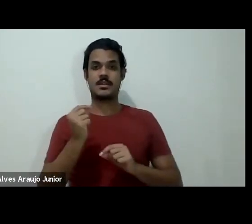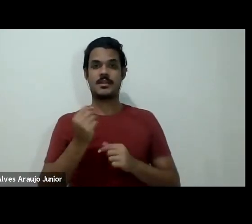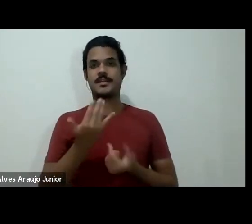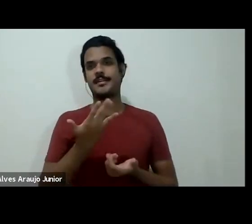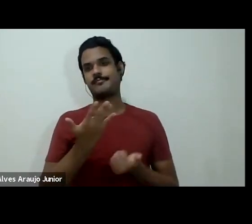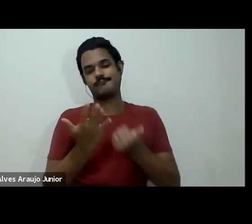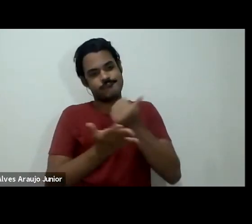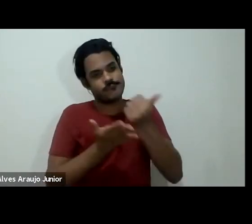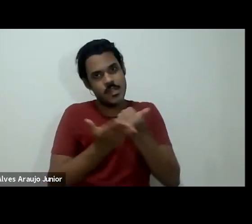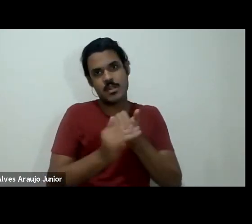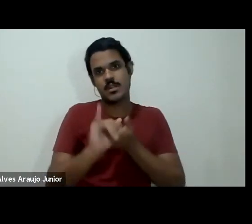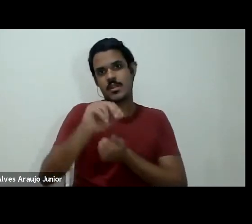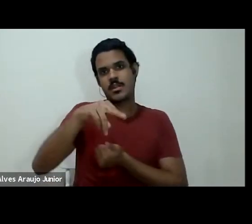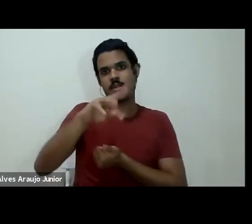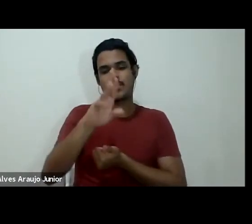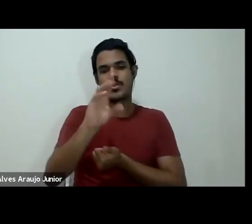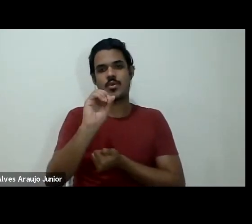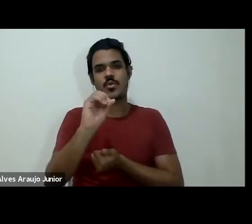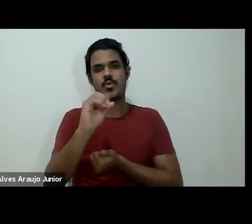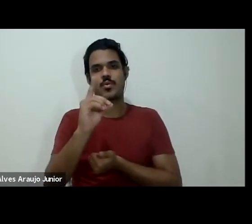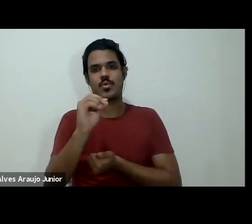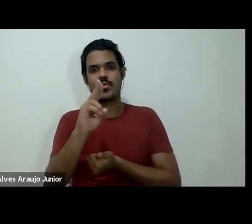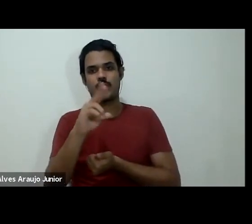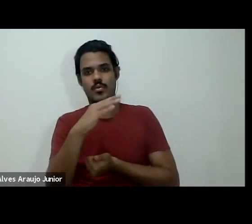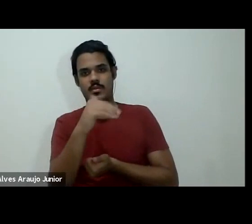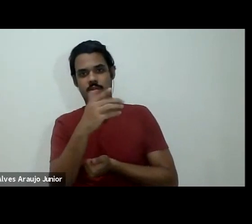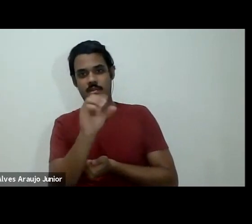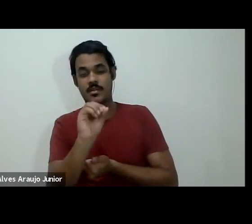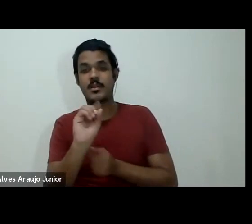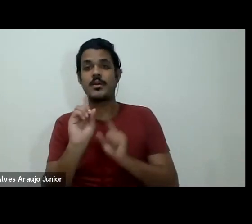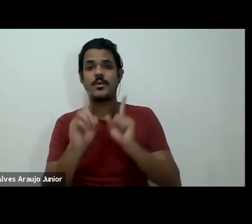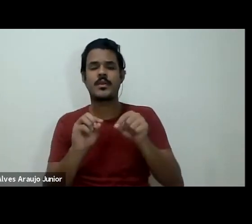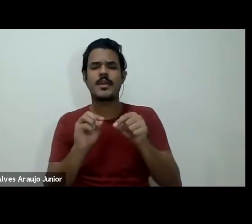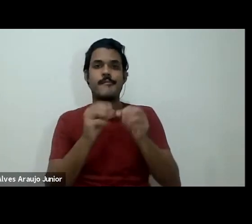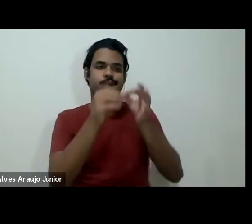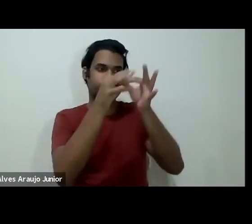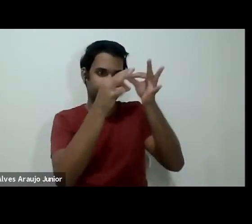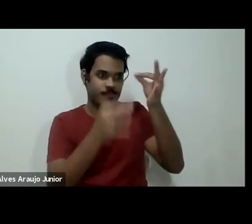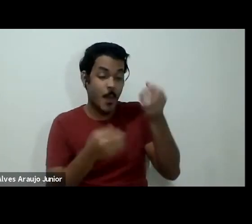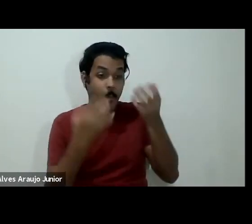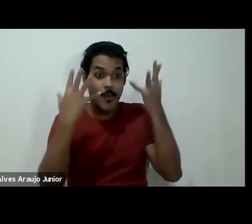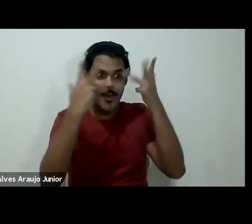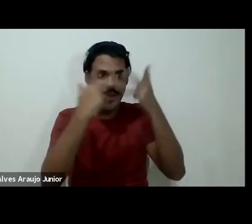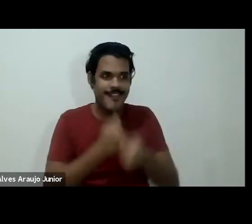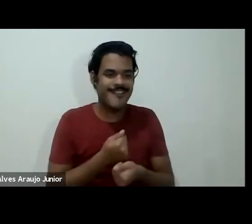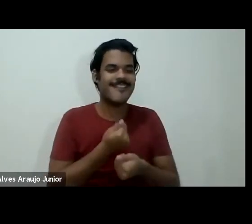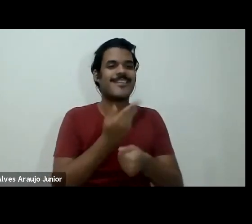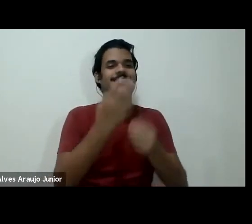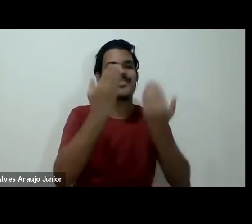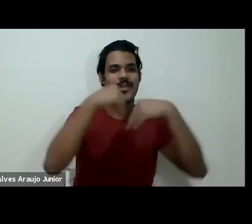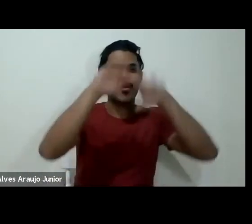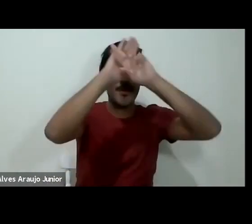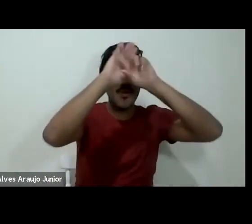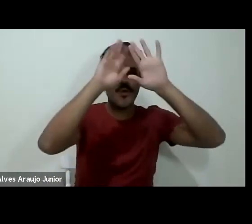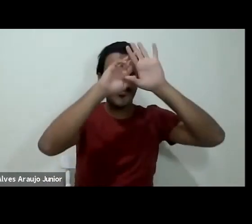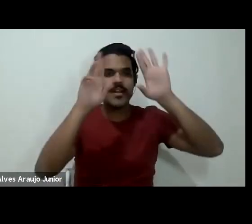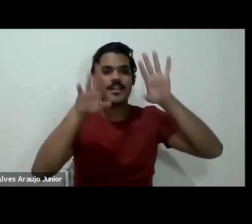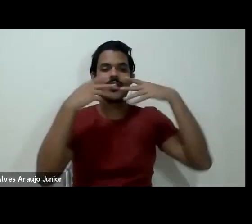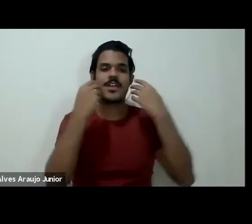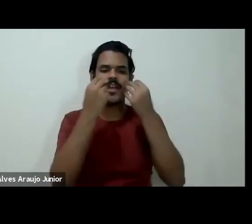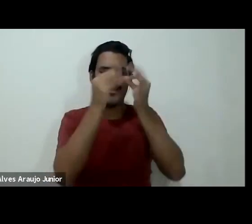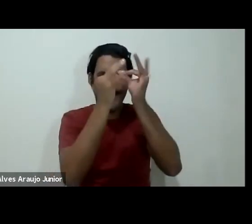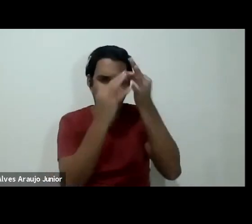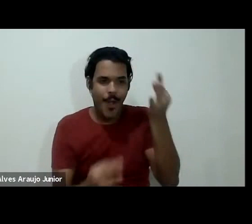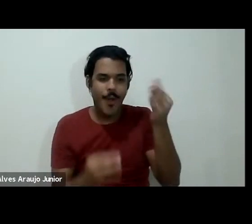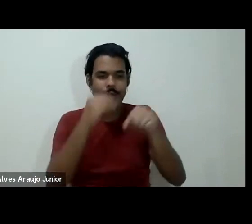ficou muito bonita, ficou muito poética também, conta muito do Euriqui, né? Faz muito parte do Euriqui,